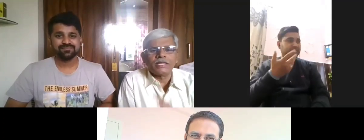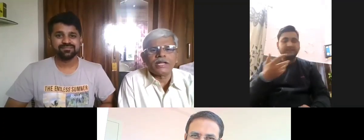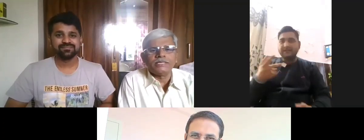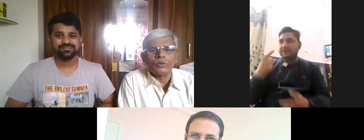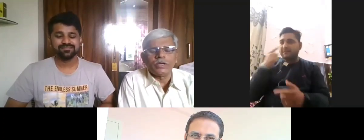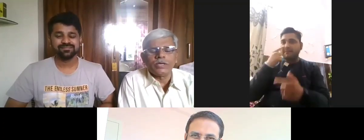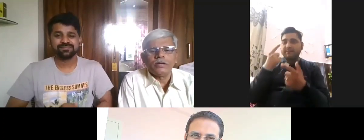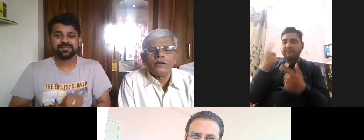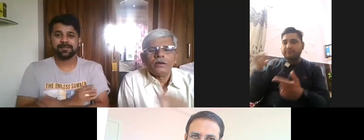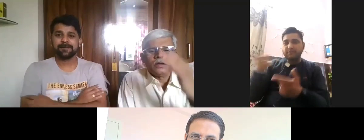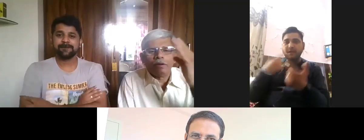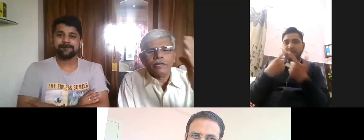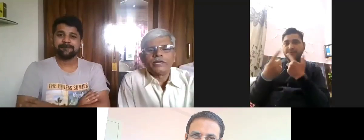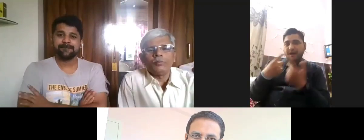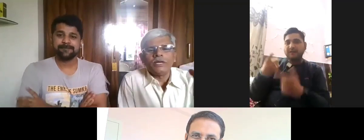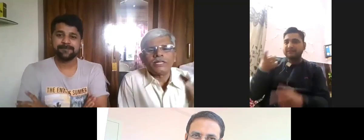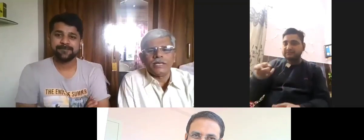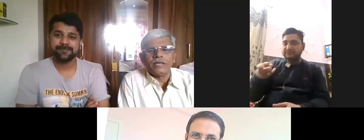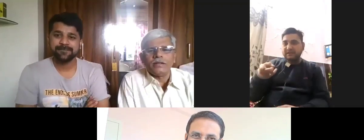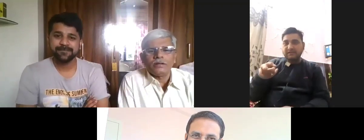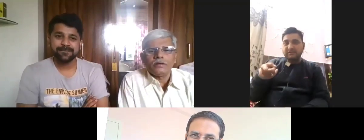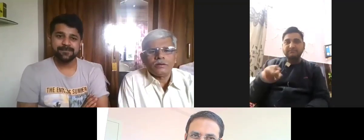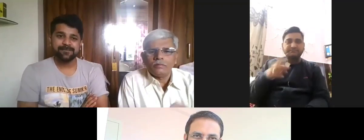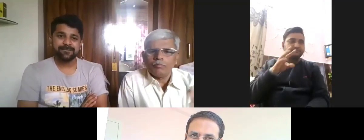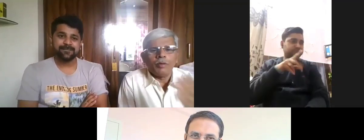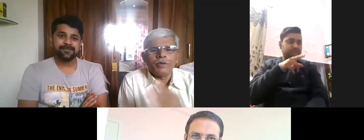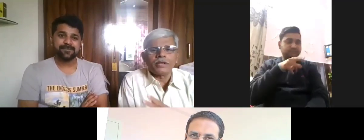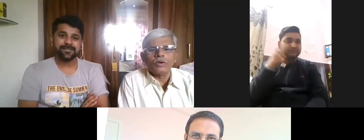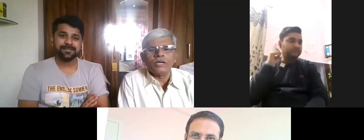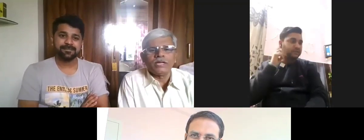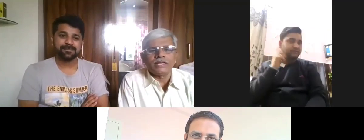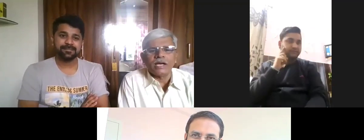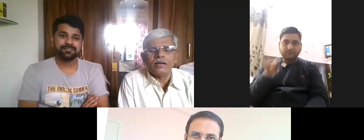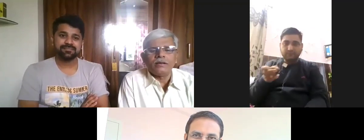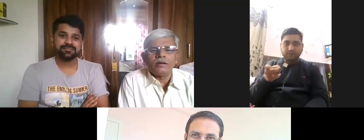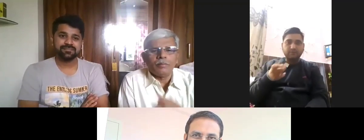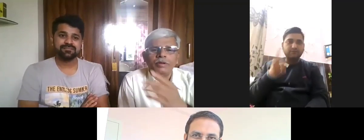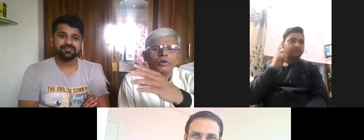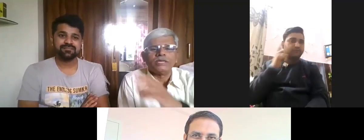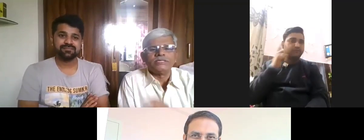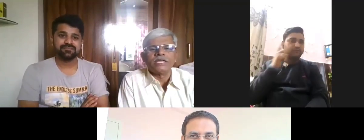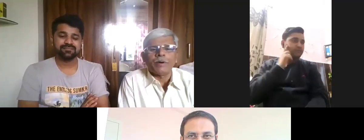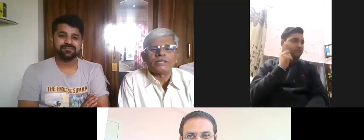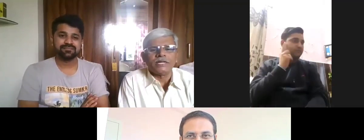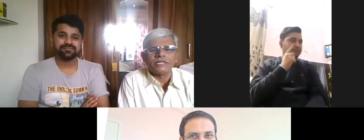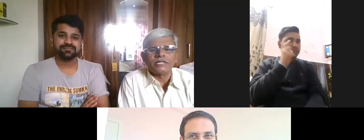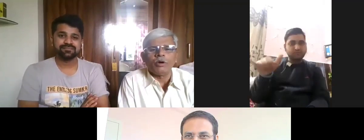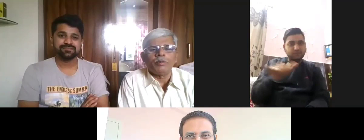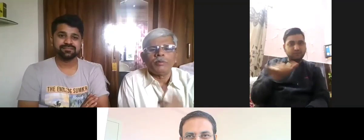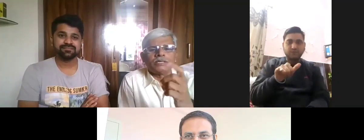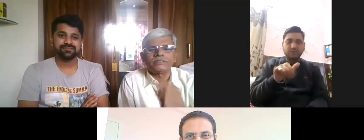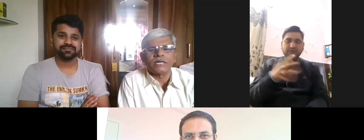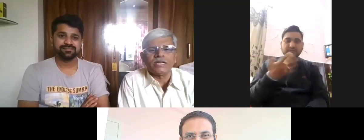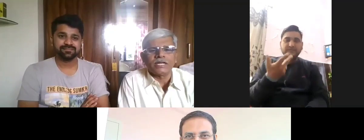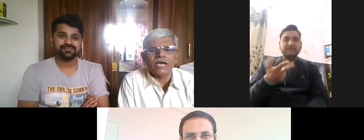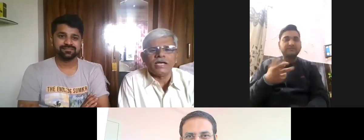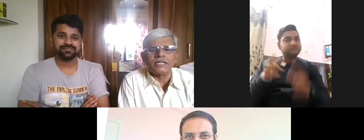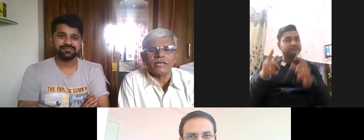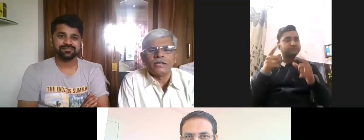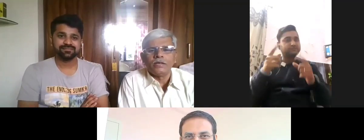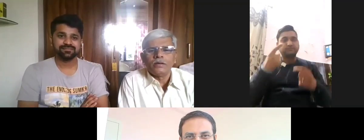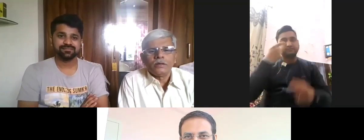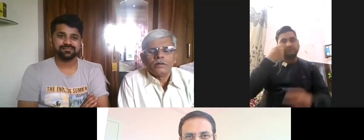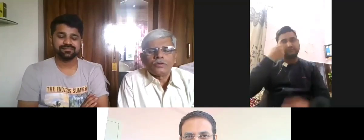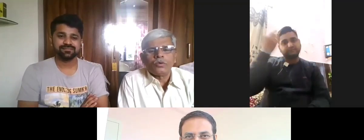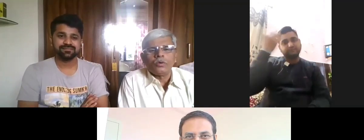मेरी भी लड़की राजी होगी, नेटिव में थे बॉम्बे का कोई ये नहीं था, अभी कोई कजिन के पास रहते थे बॉम्बे में मास्टर करने के लिए आए